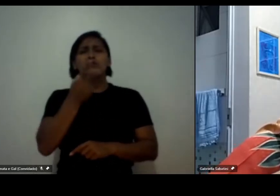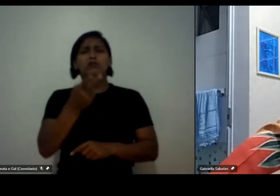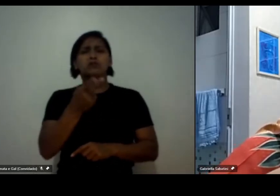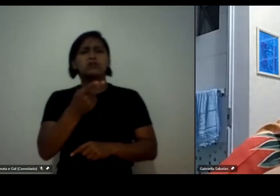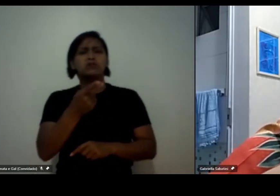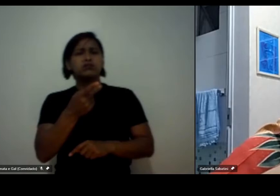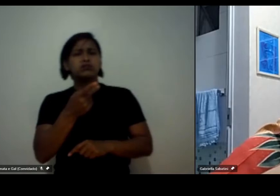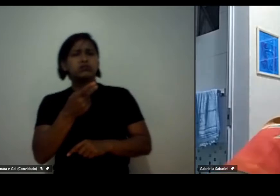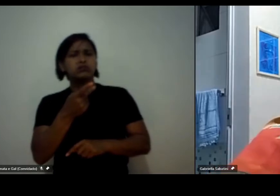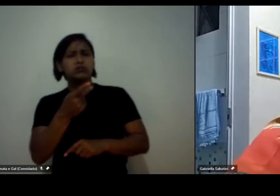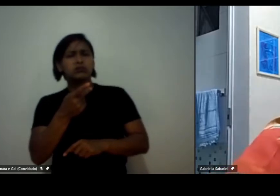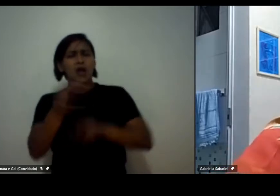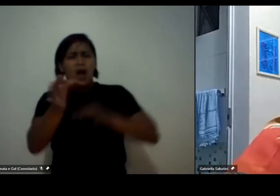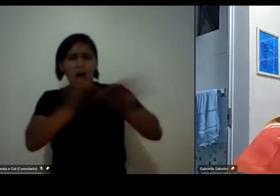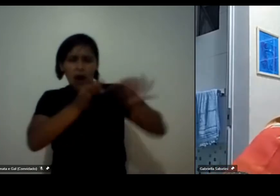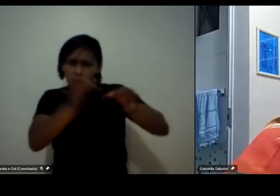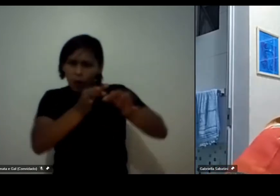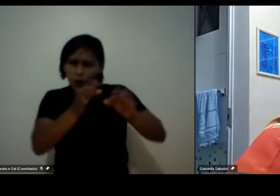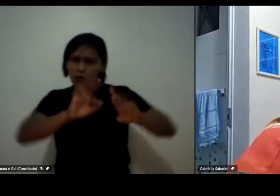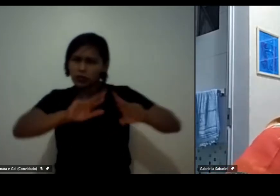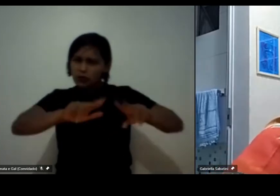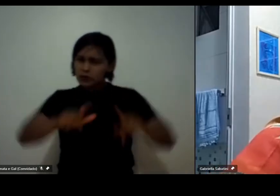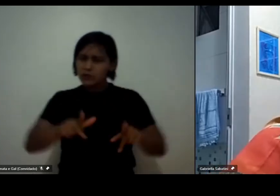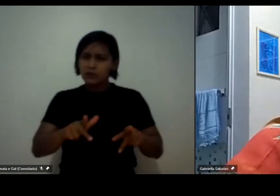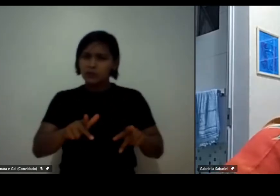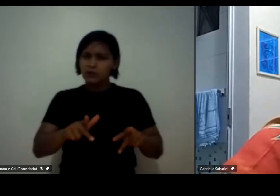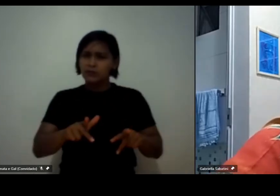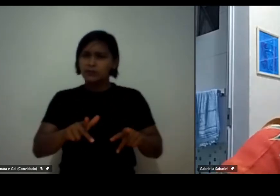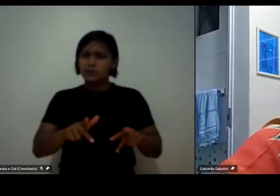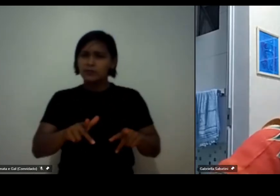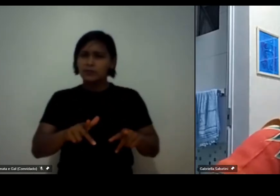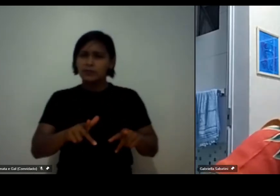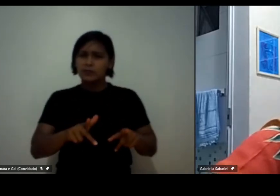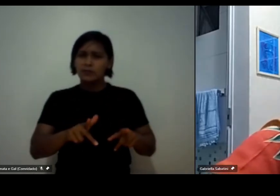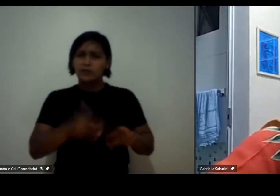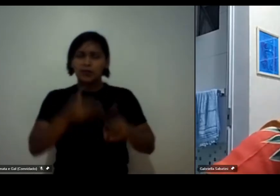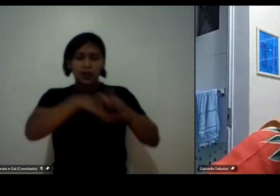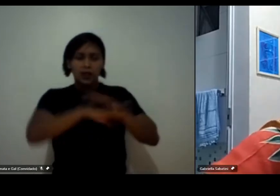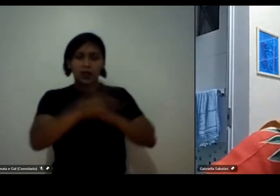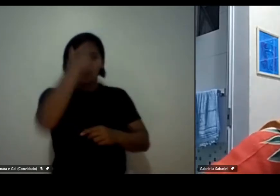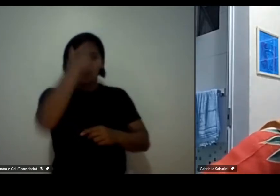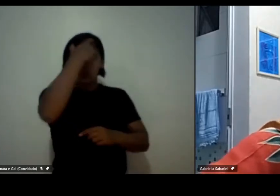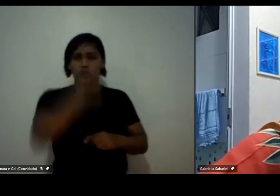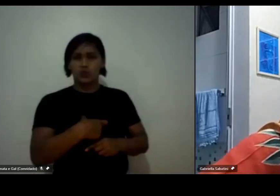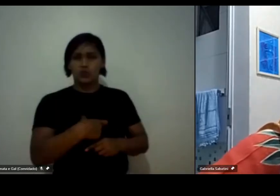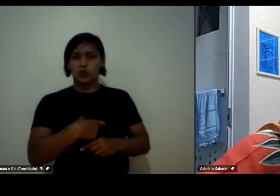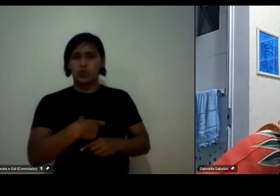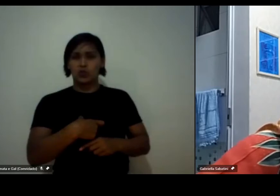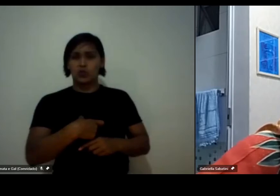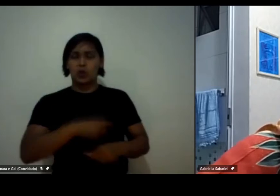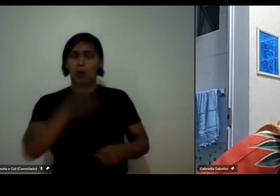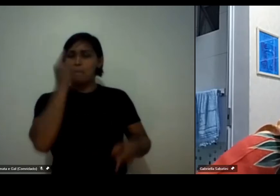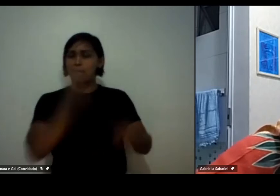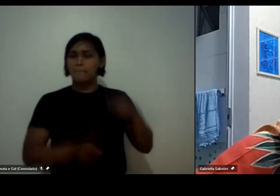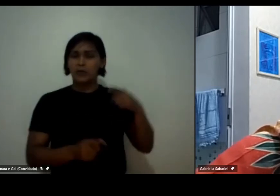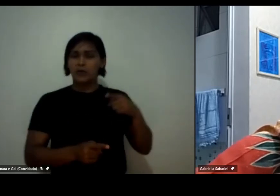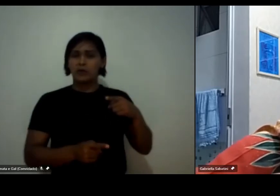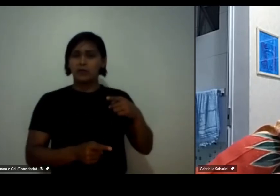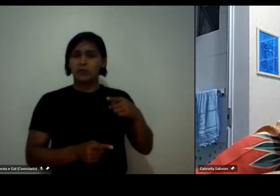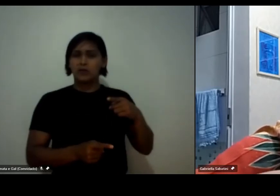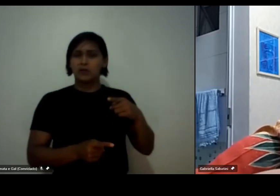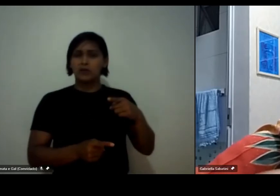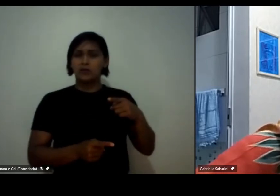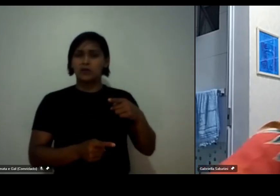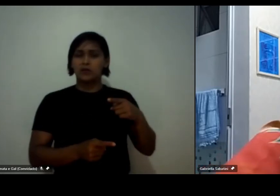ordem das coisas. São monstros que, dentro de um corpo com impedimento, está entre o sagrado